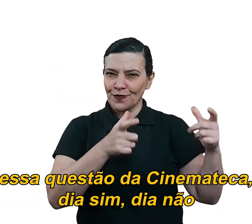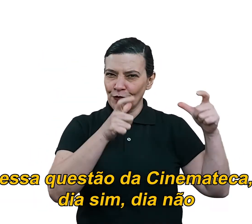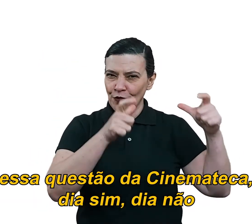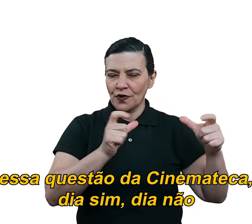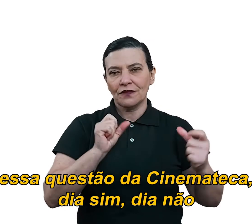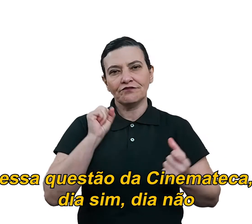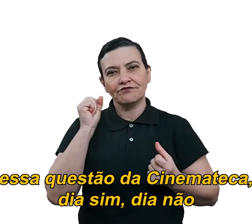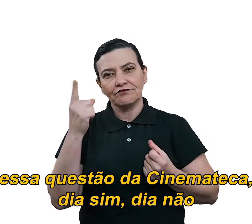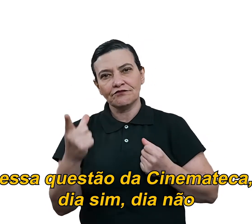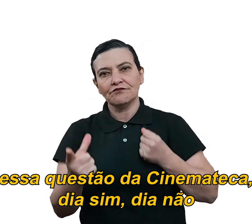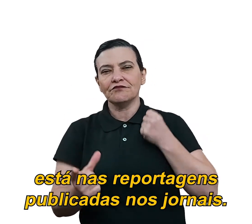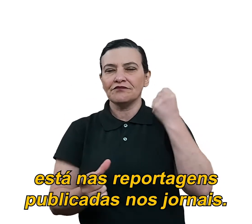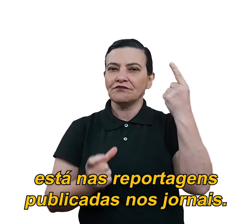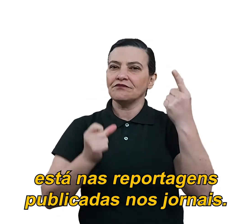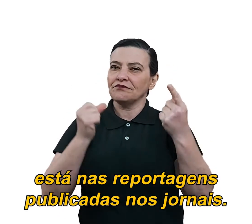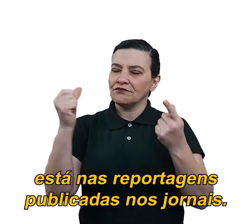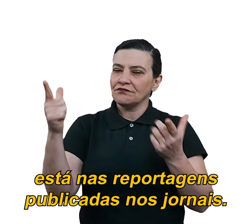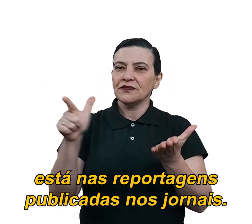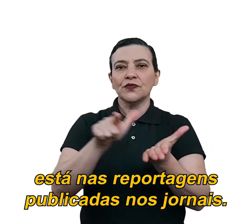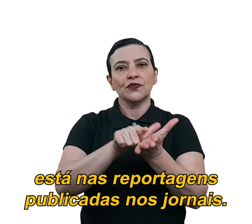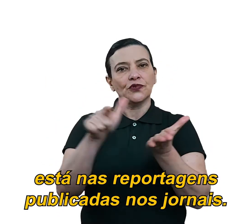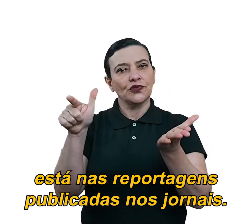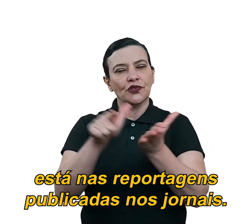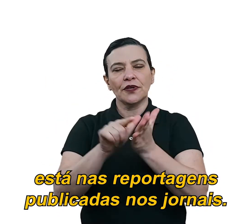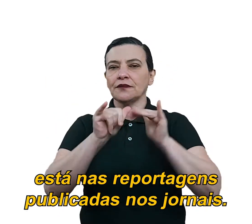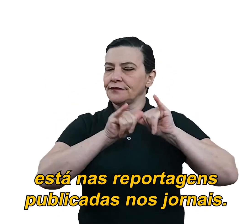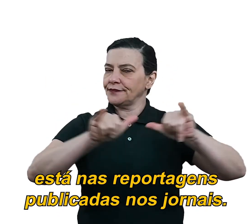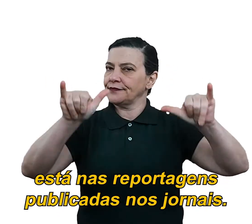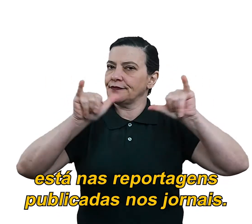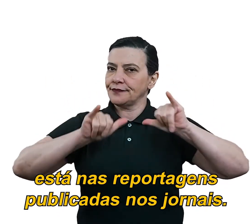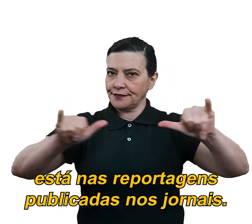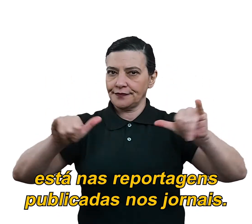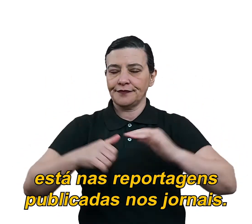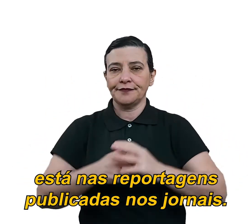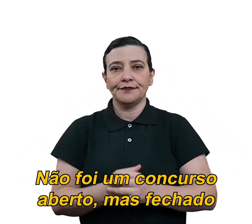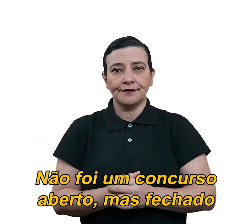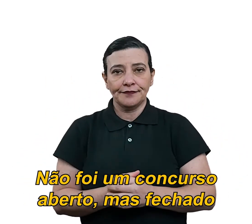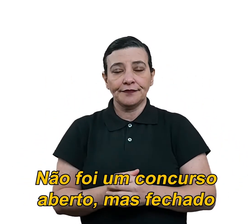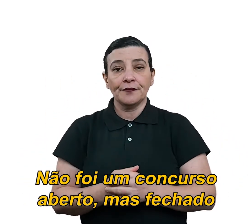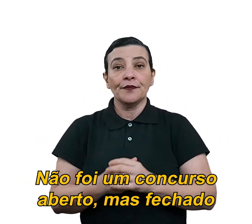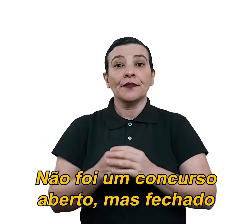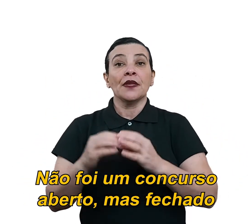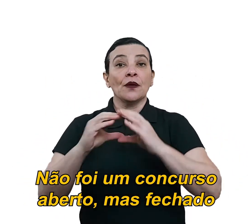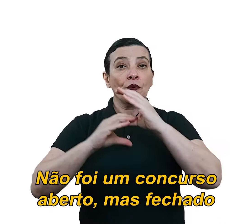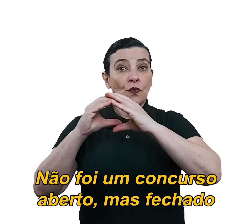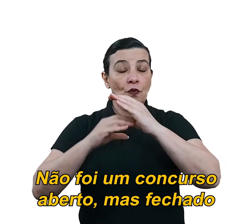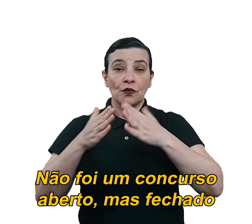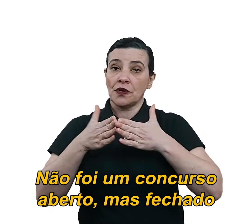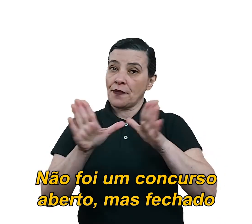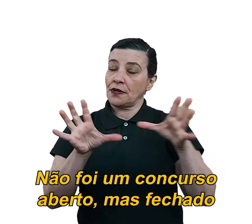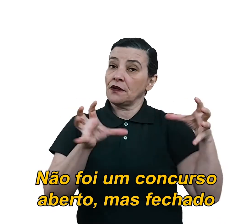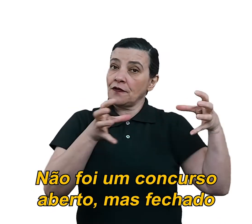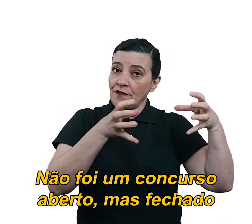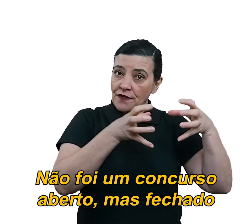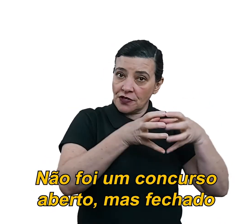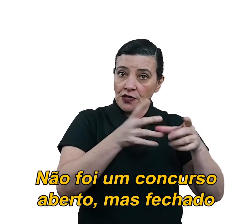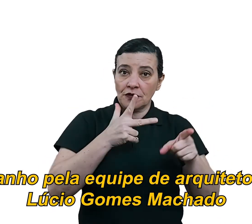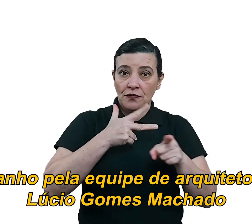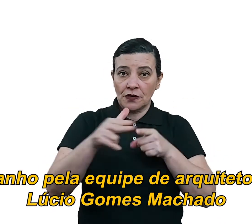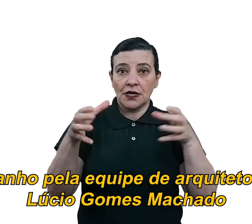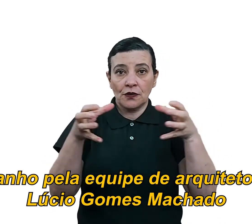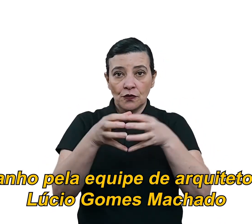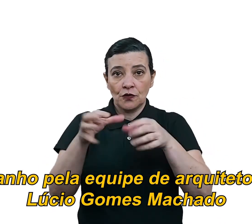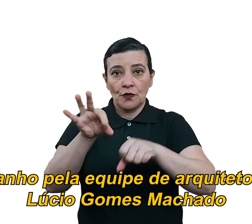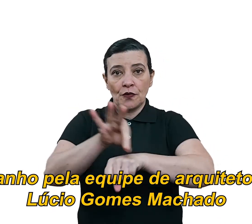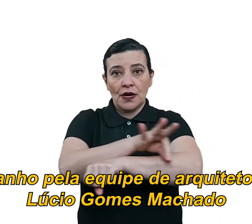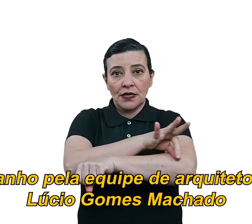da Cinemateca, dia sim, dia não, está nas reportagens publicadas nos jornais. Não foi um concurso aberto, mas fechado,